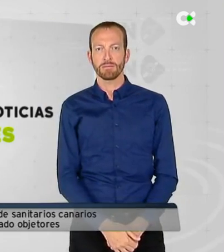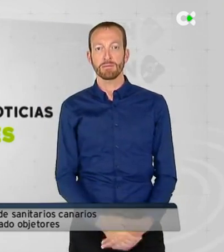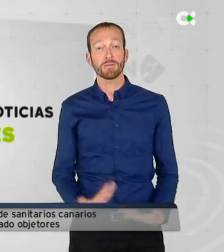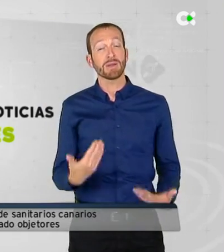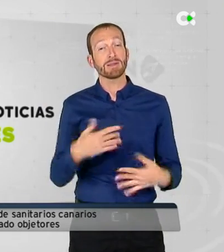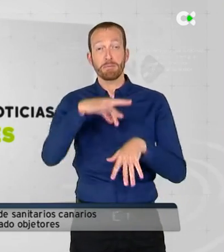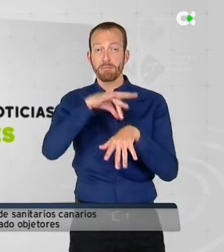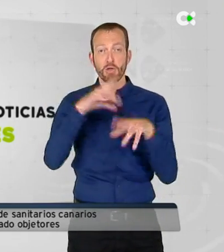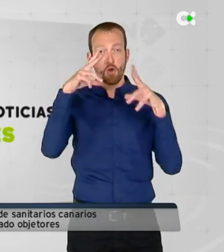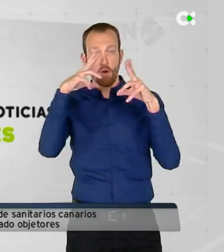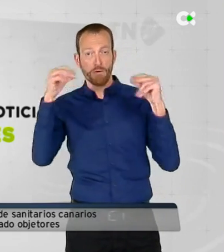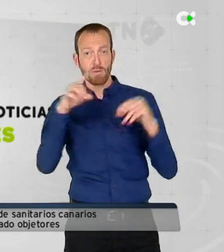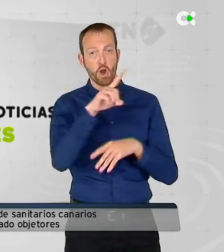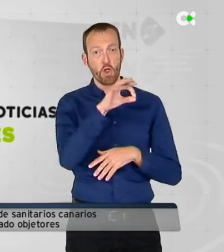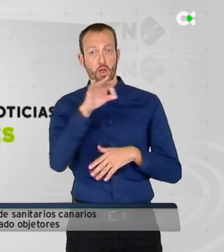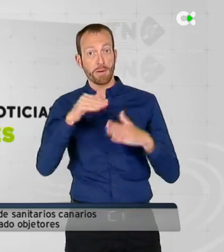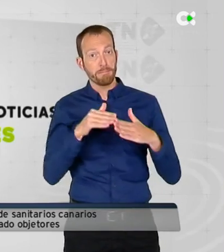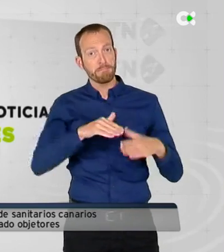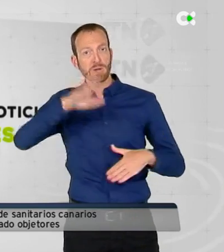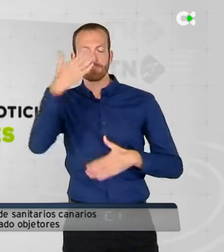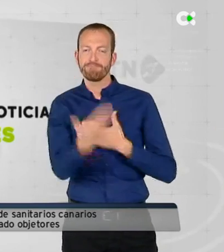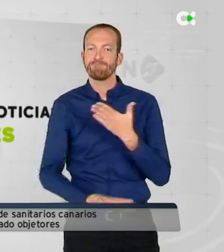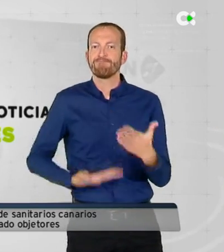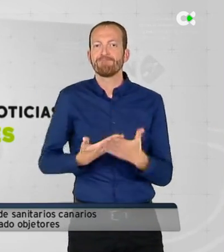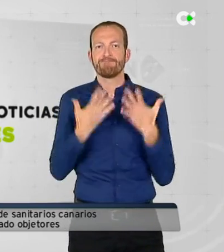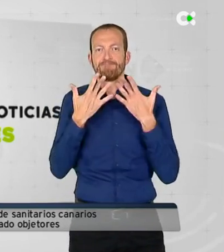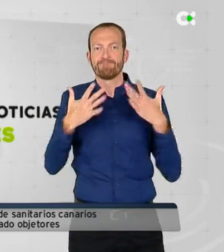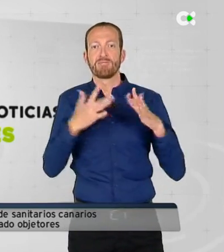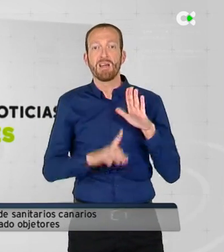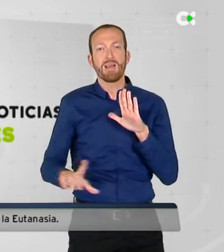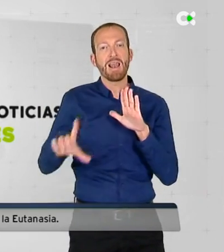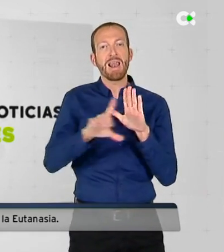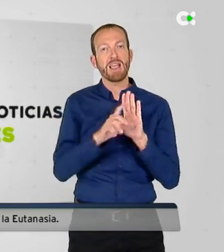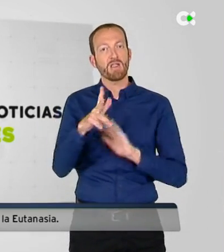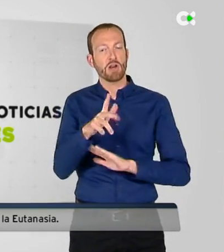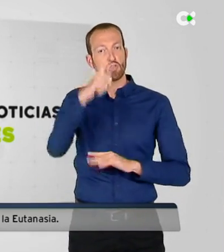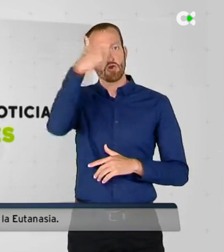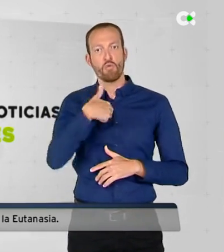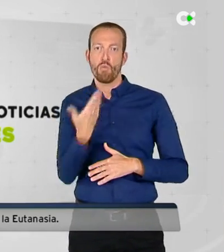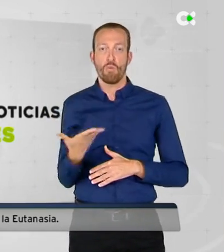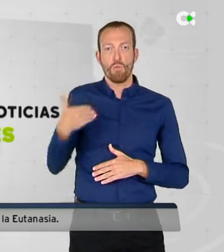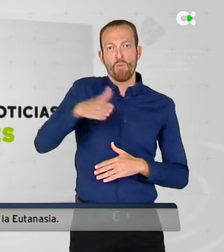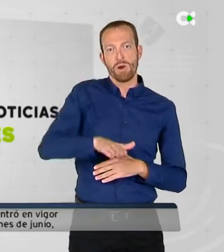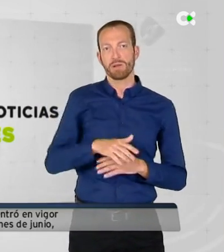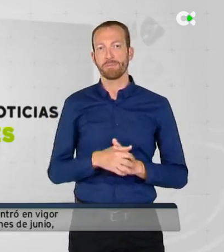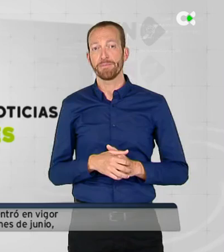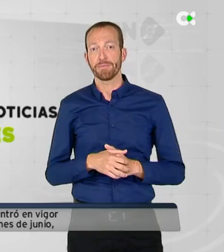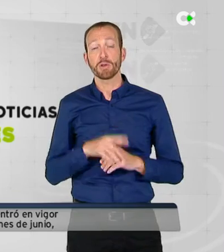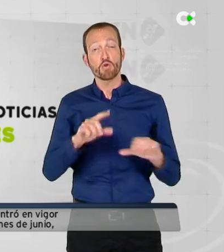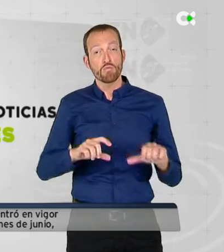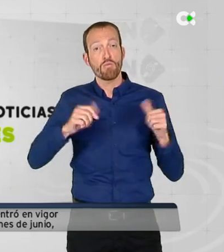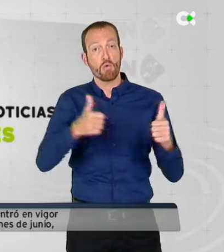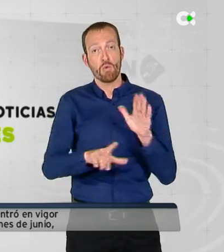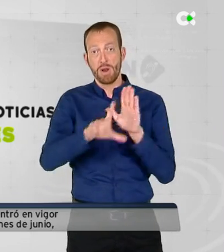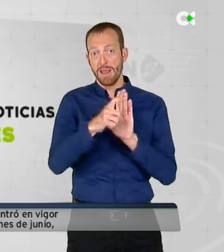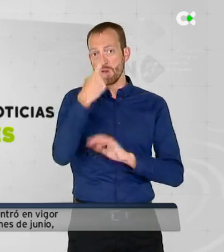Más de un centenar de sanitarios canarios se han declarado objetores de la ley de la eutanasia. Desde que entró en